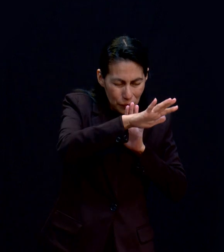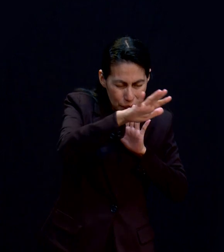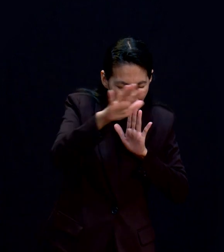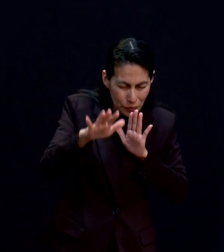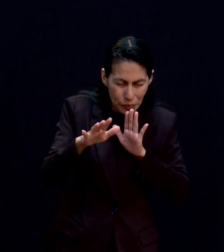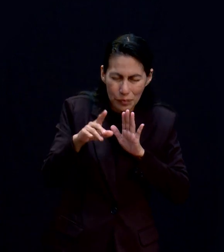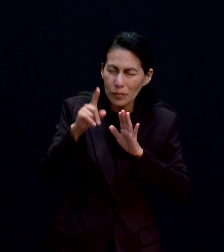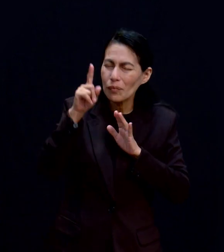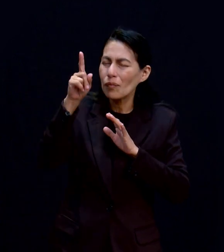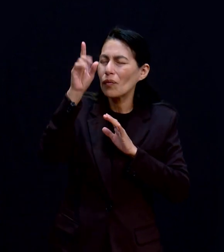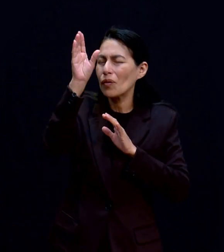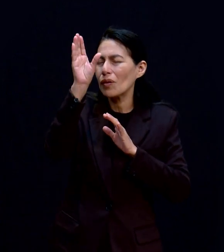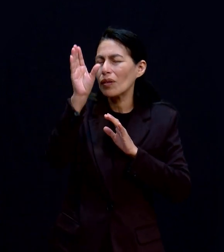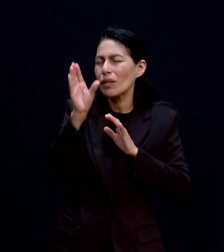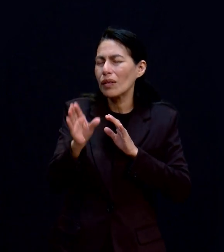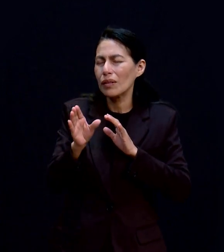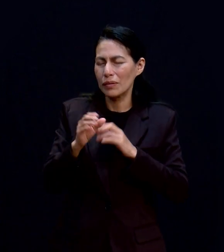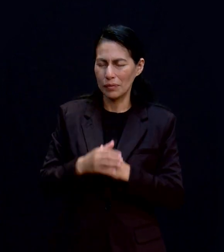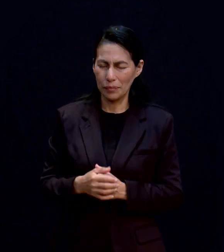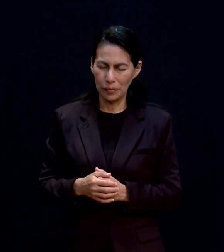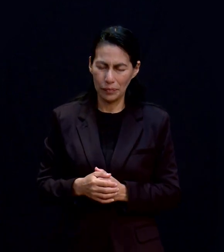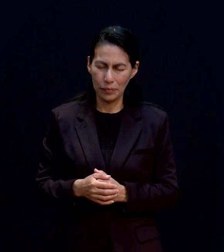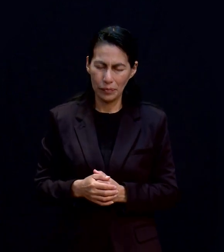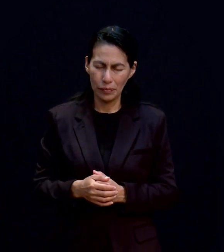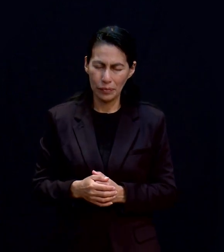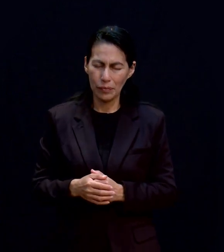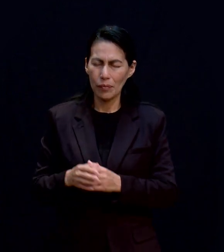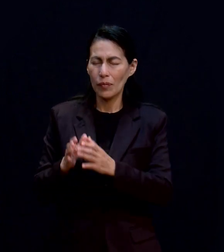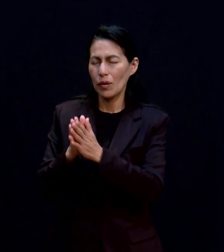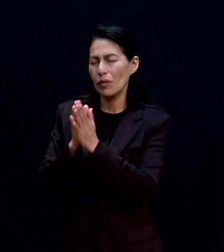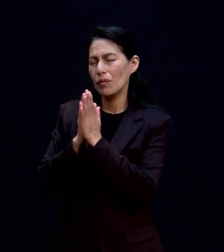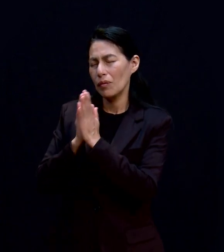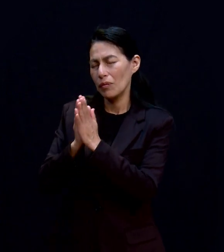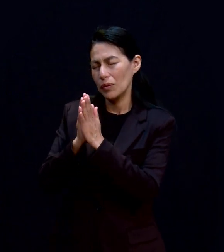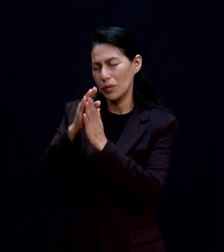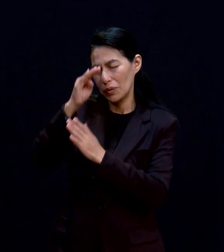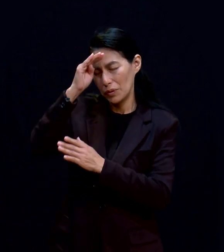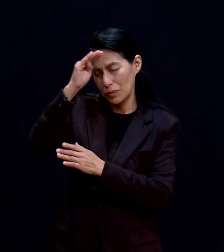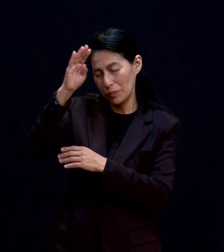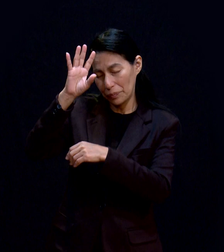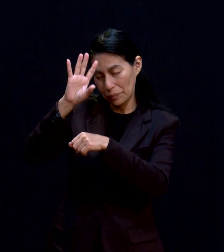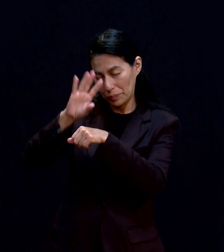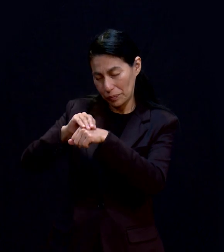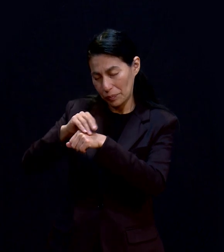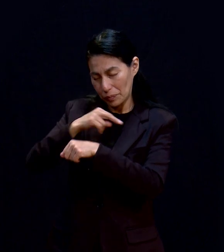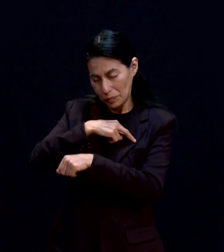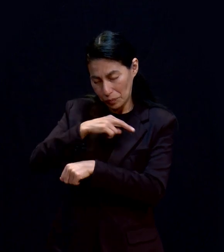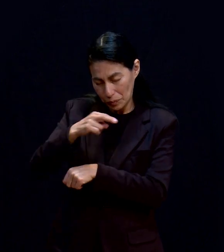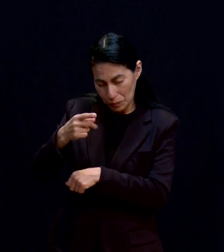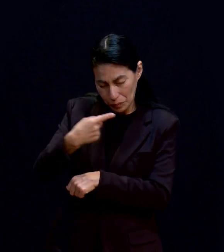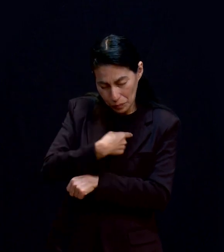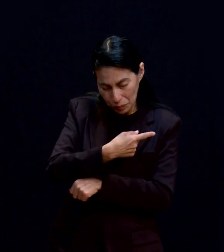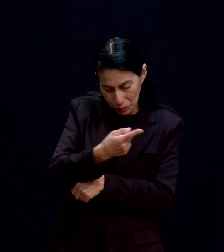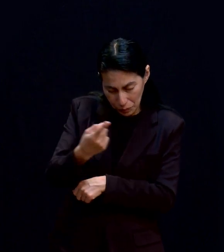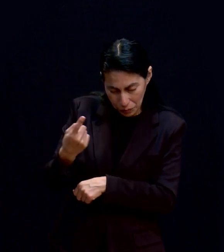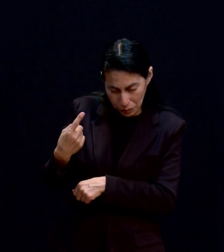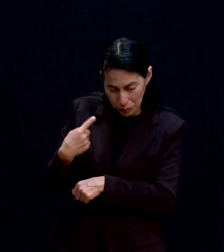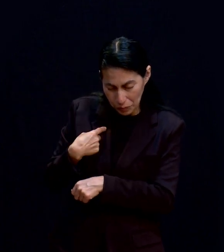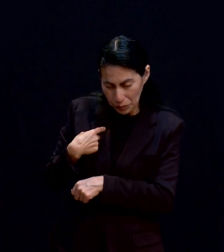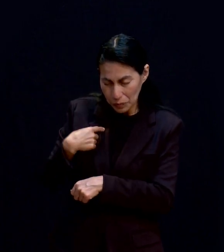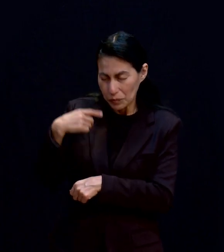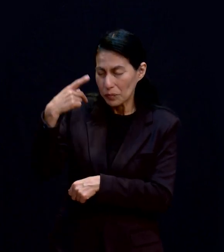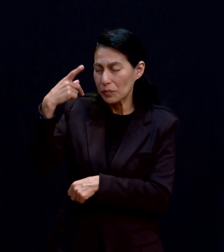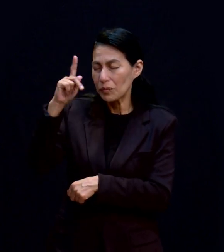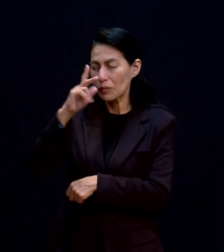represente señor y que represente tu carácter de verdad que podamos ser tus hijos padre pero